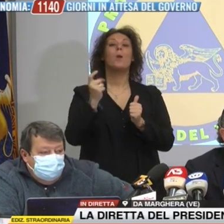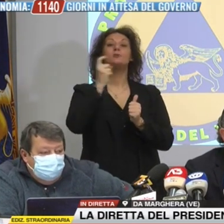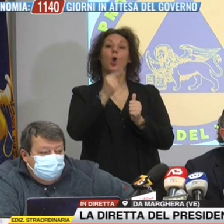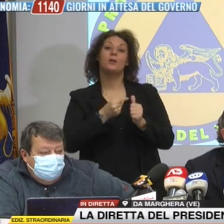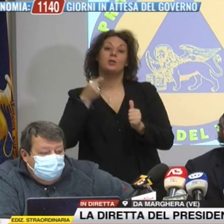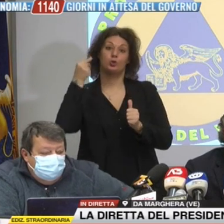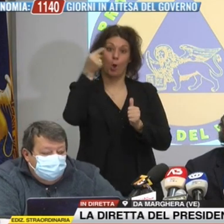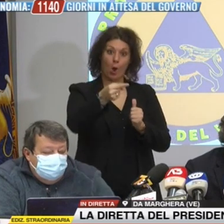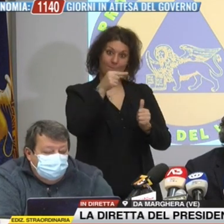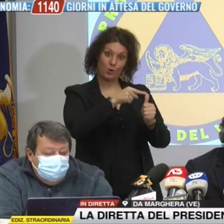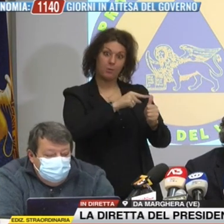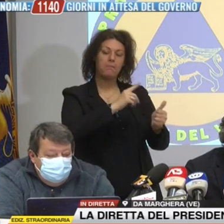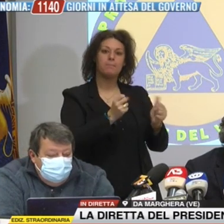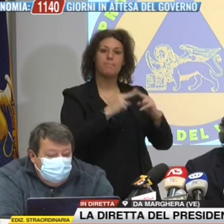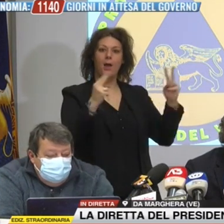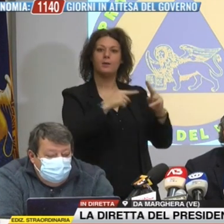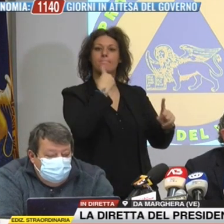ritiene assolutamente importante